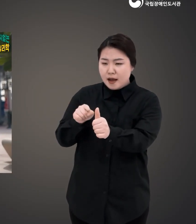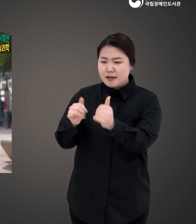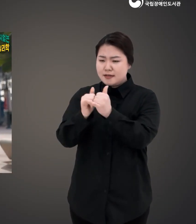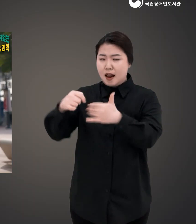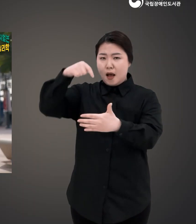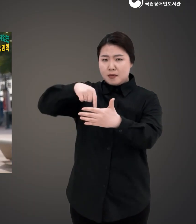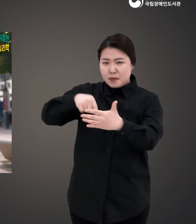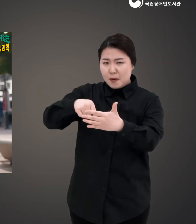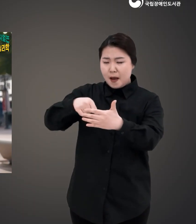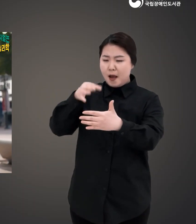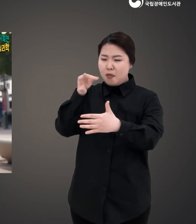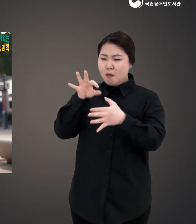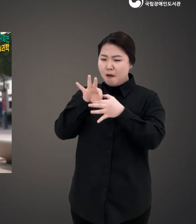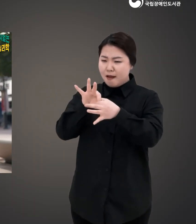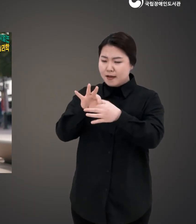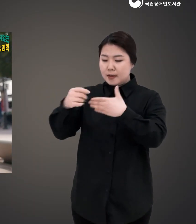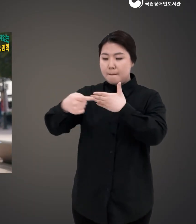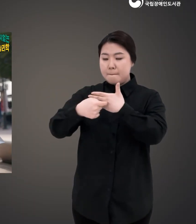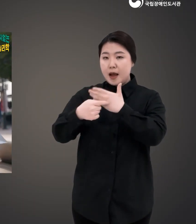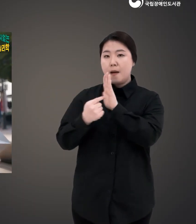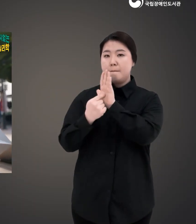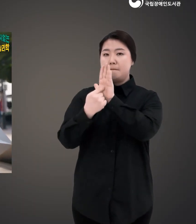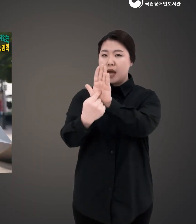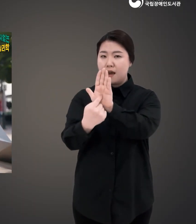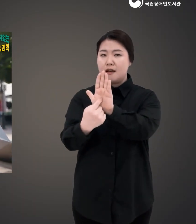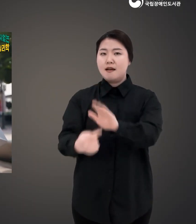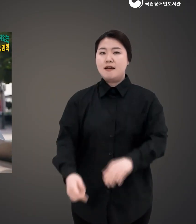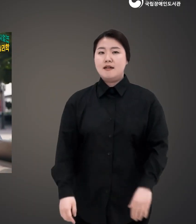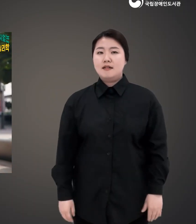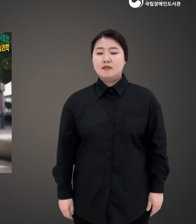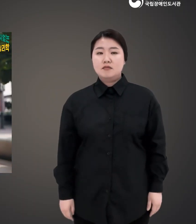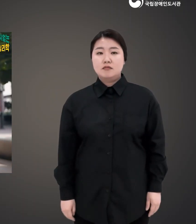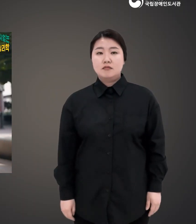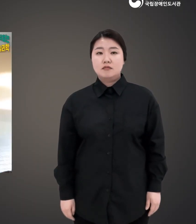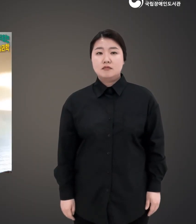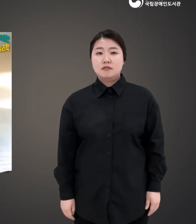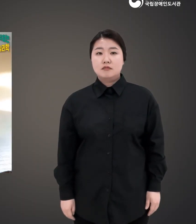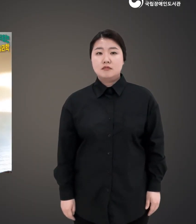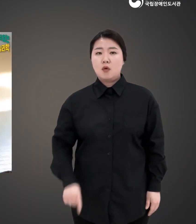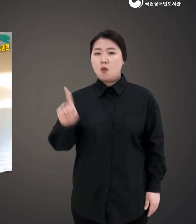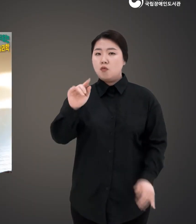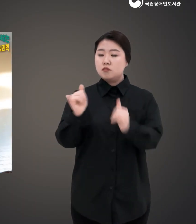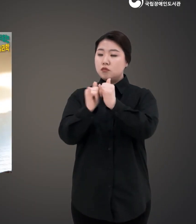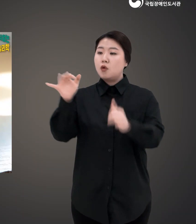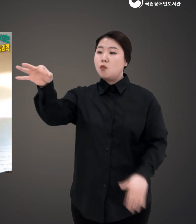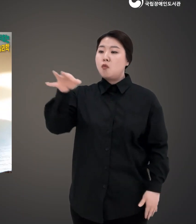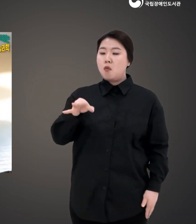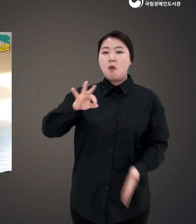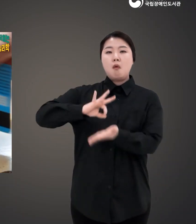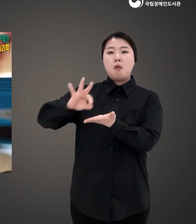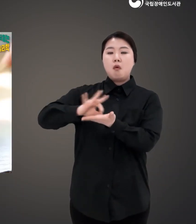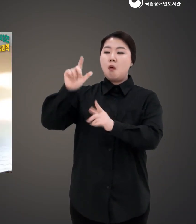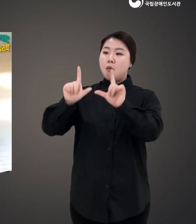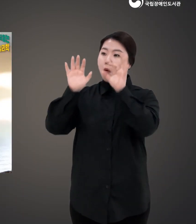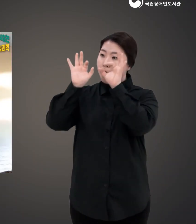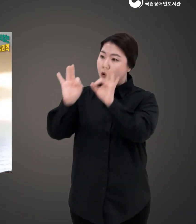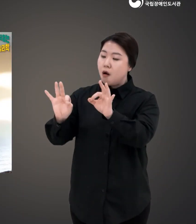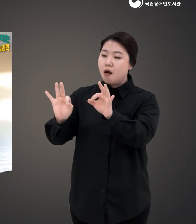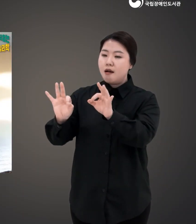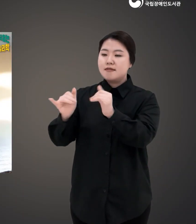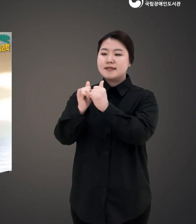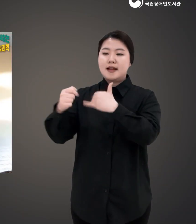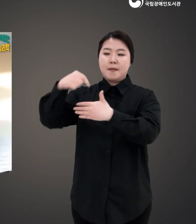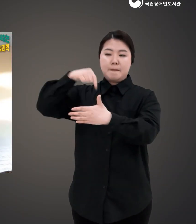조종하고 인간의 심리는 다시 돈을 통해 외부 세계로 표출된다. 그 사람이 돈을 어떻게 사용하는지를